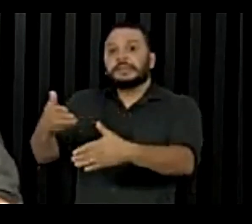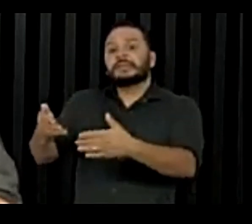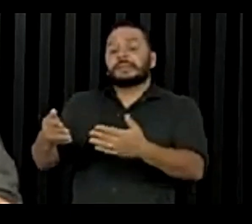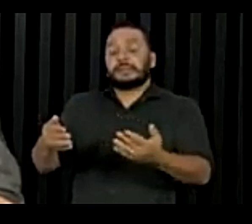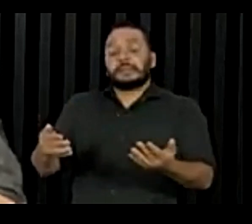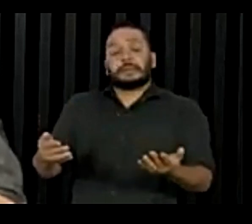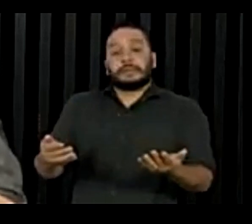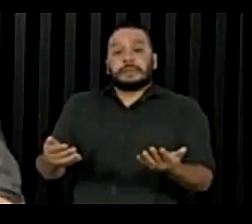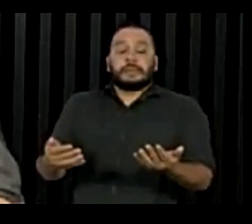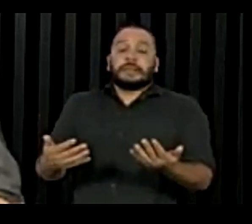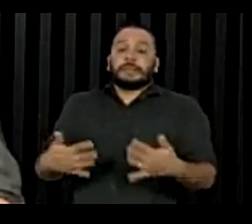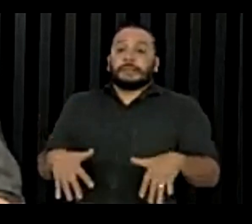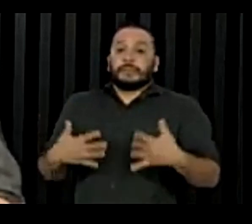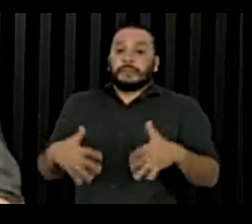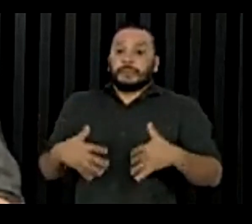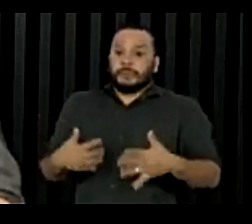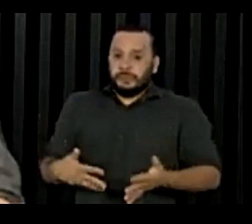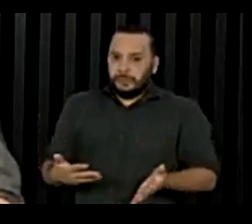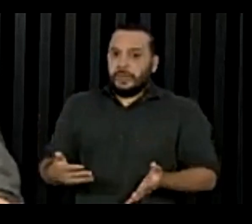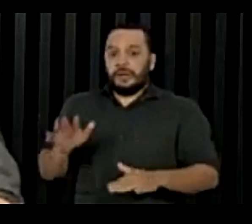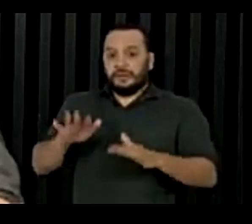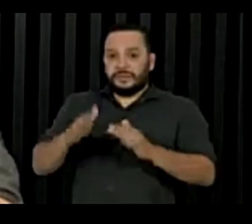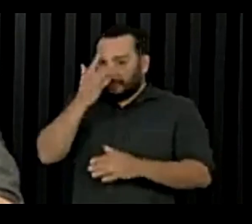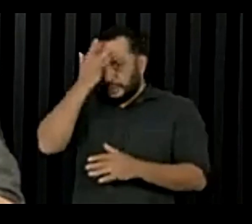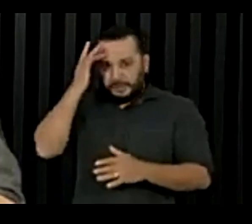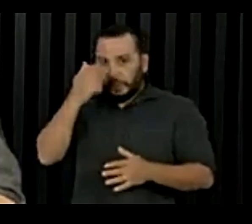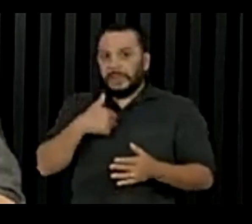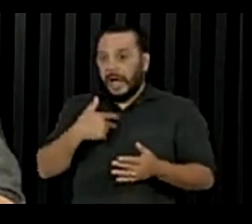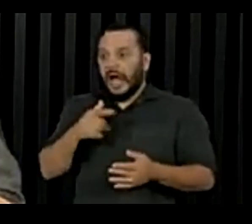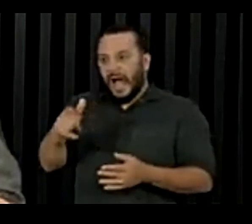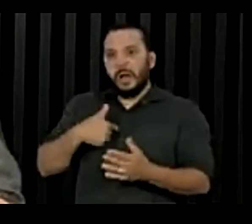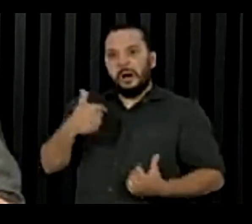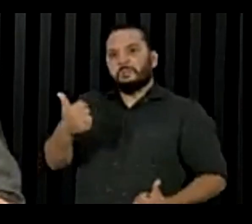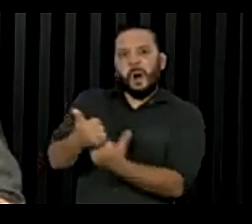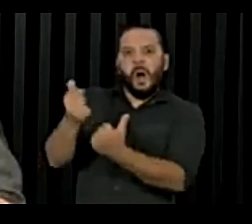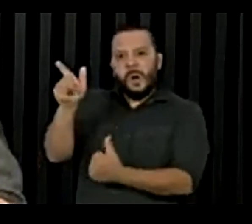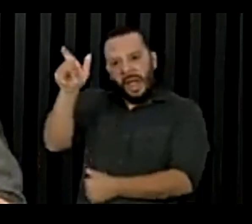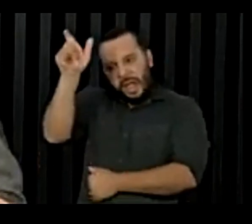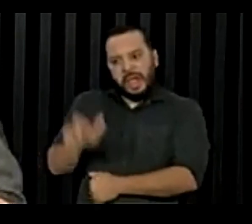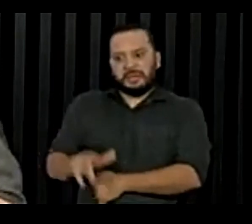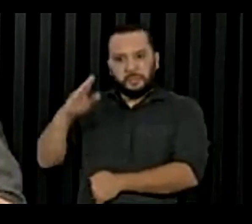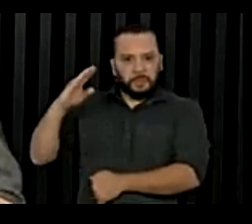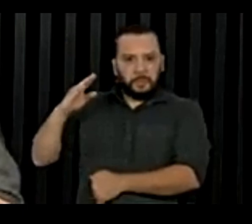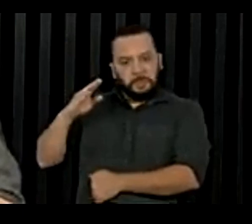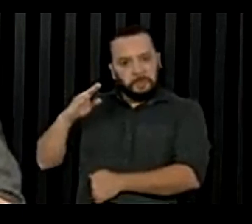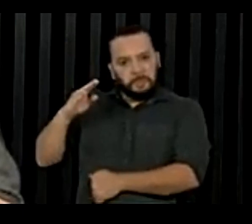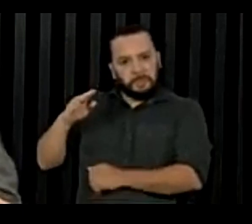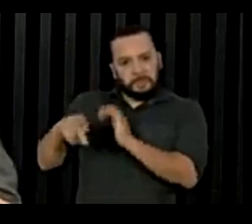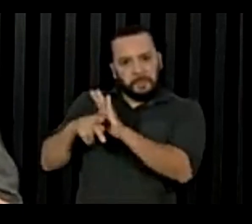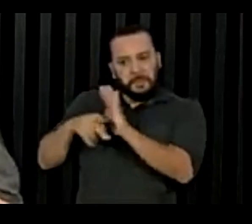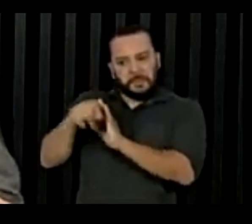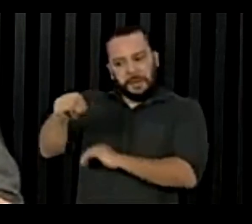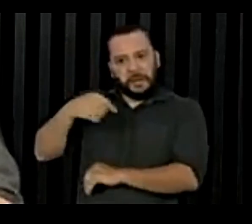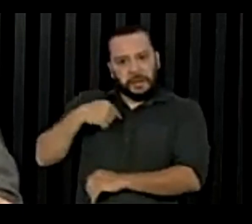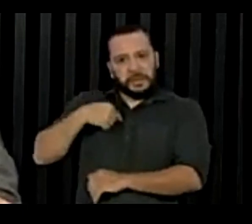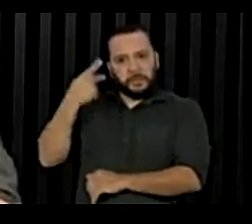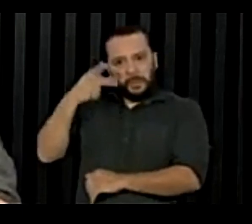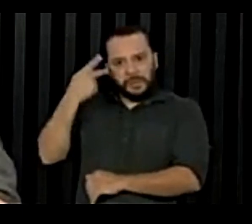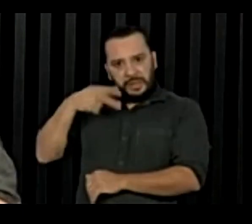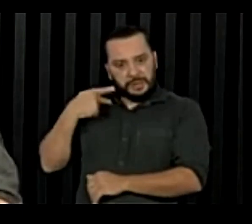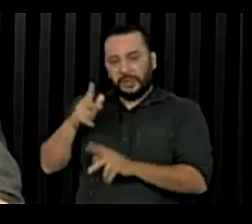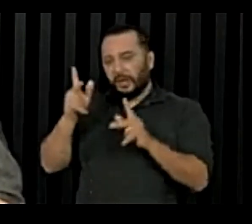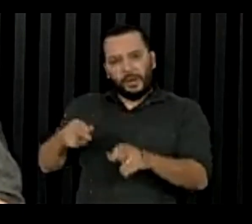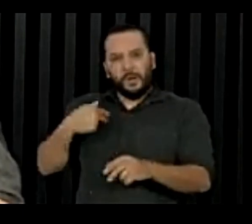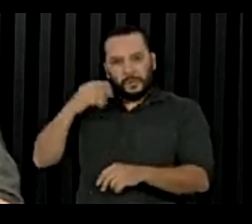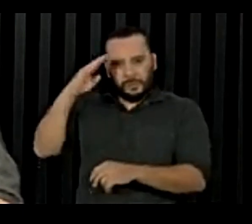incentivando determinados políticos e depois se arrependendo amargamente daquilo que fez. Agora, com o Bolsonaro, é um belo